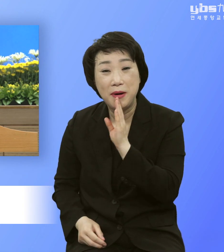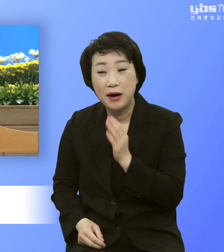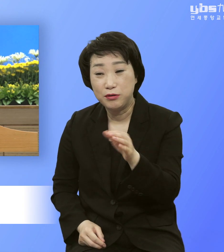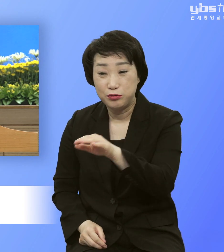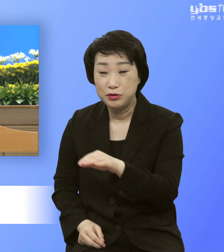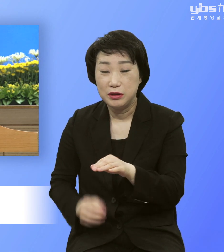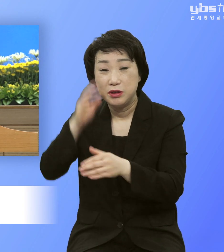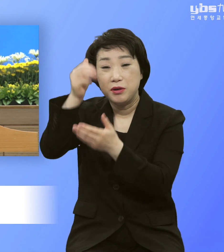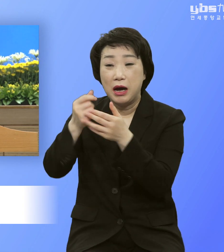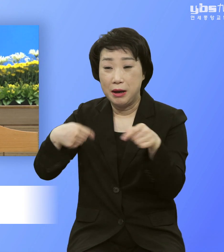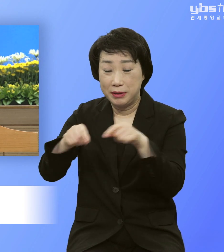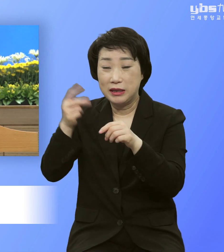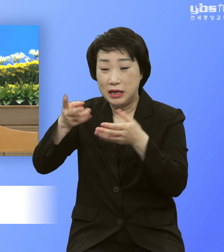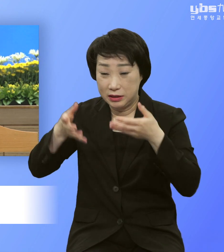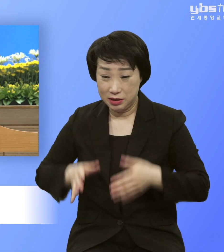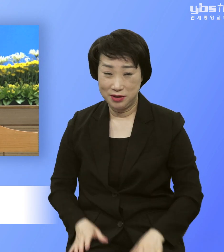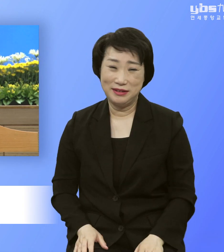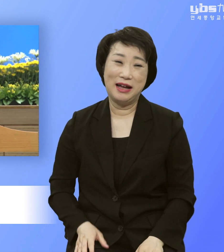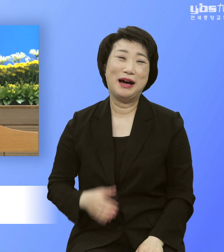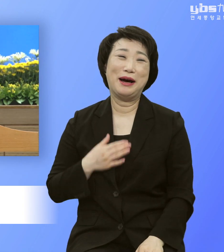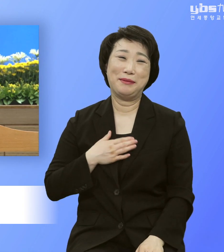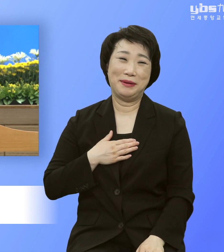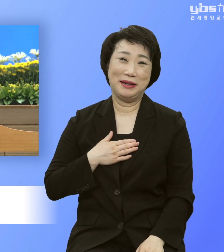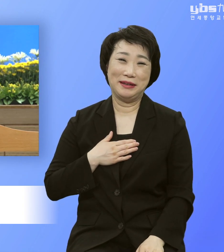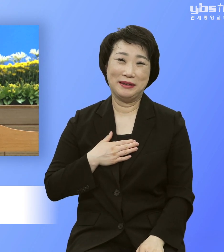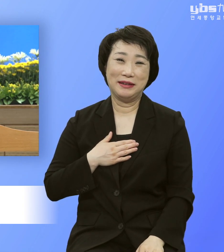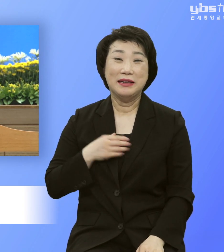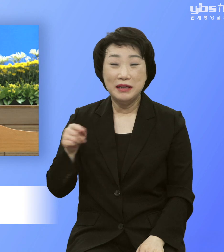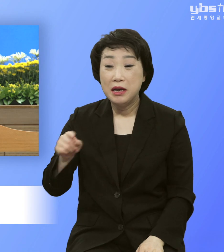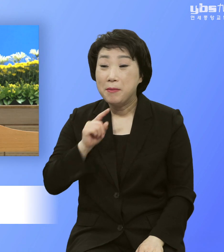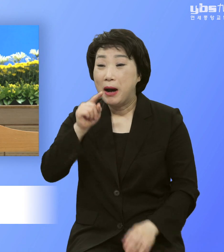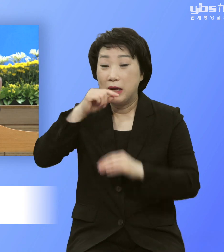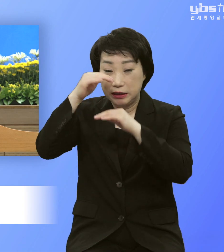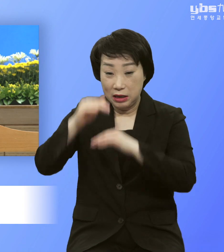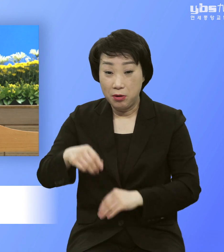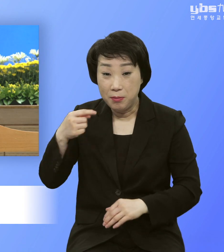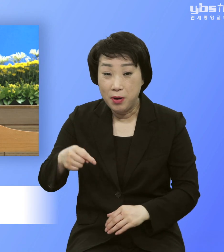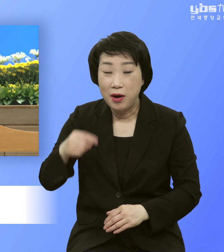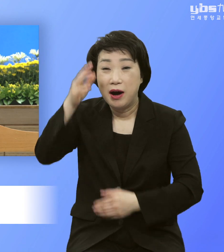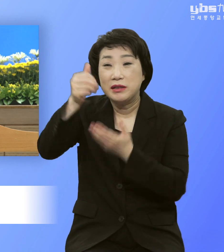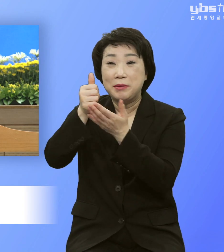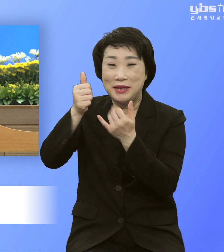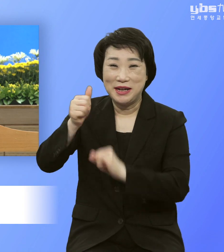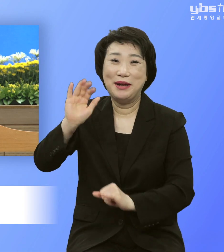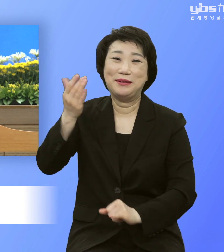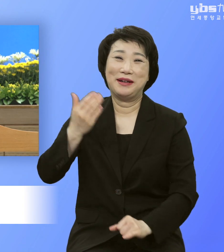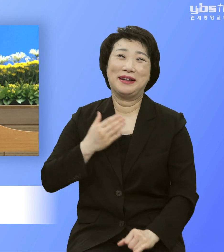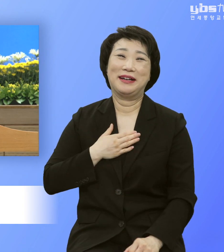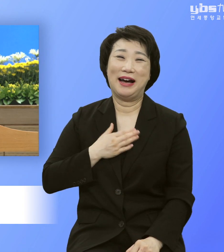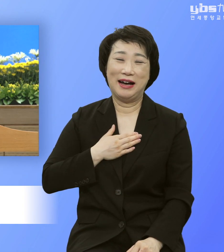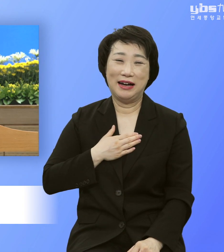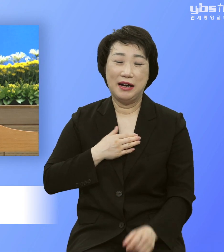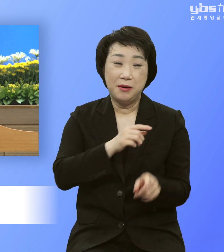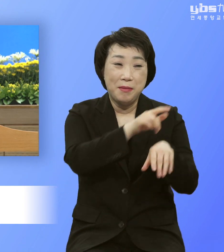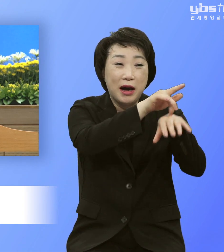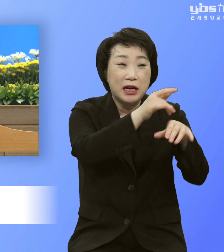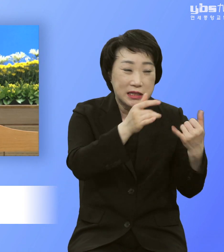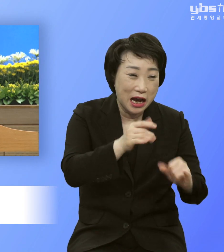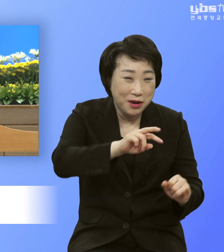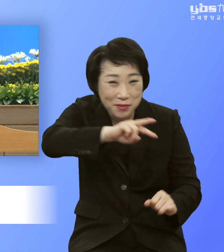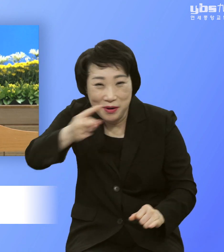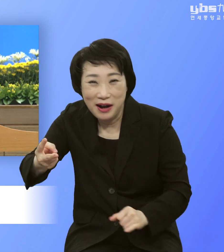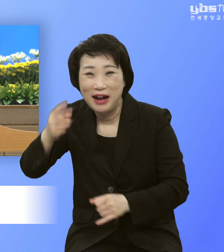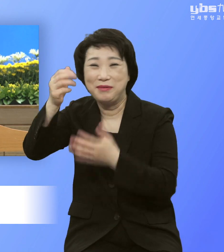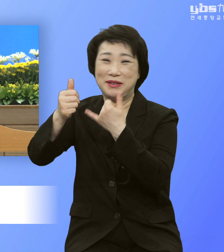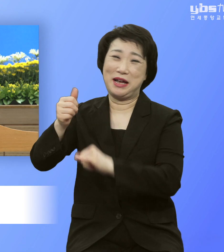우리는 성령으로 거듭났다 이 말이에요. 그 말은 무슨 얘기냐? 하나님의 자녀가 되었다. 마귀 자식에서 하나님의